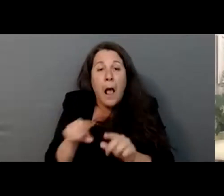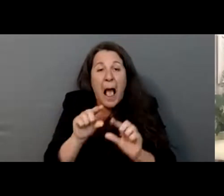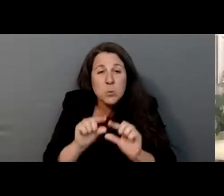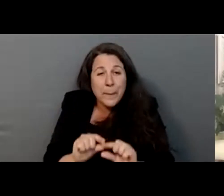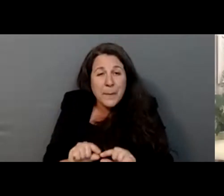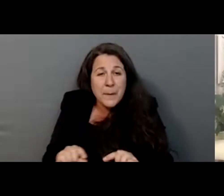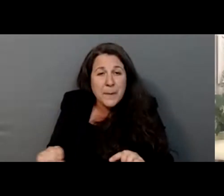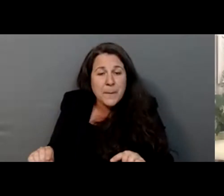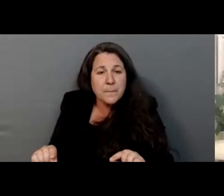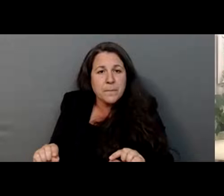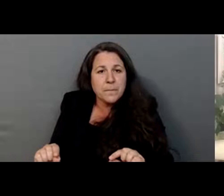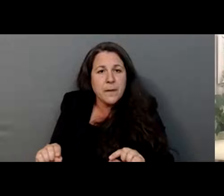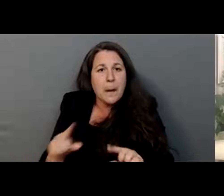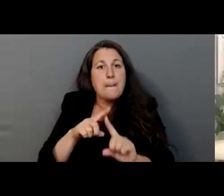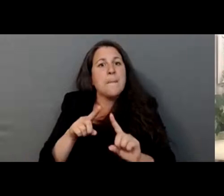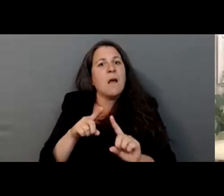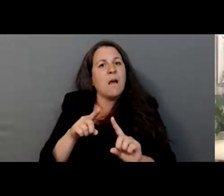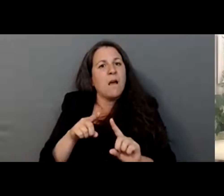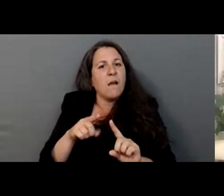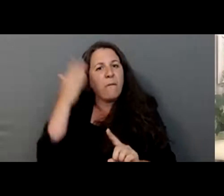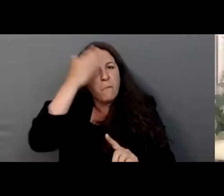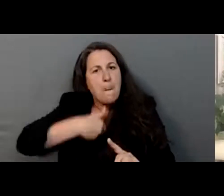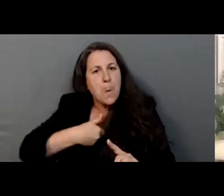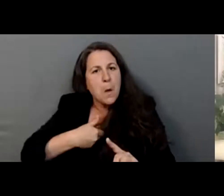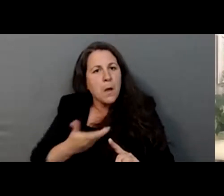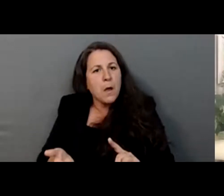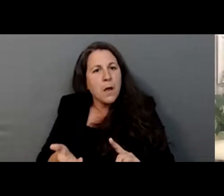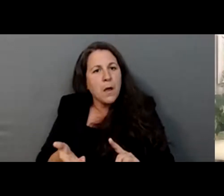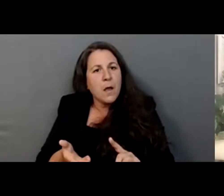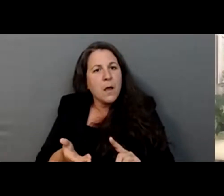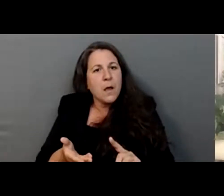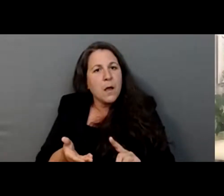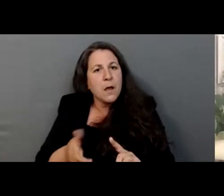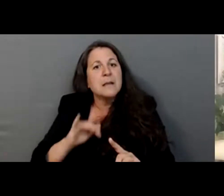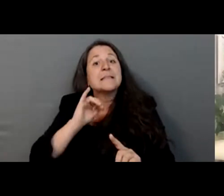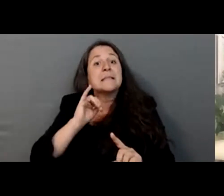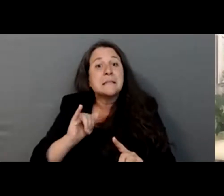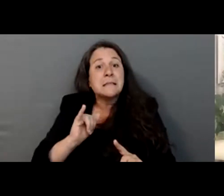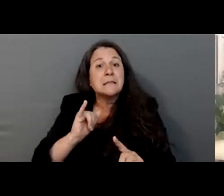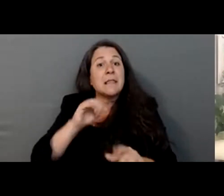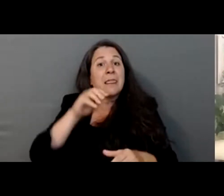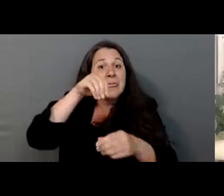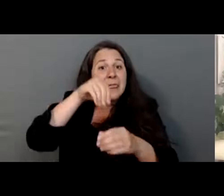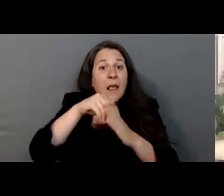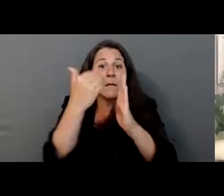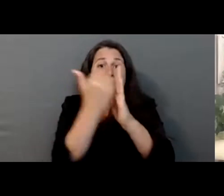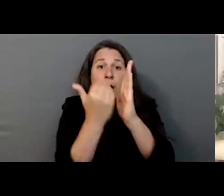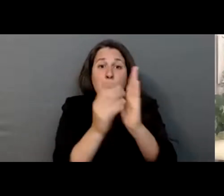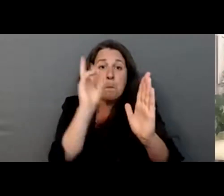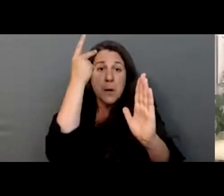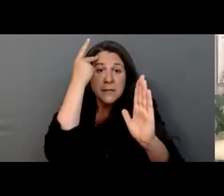met un mot dans un préambule, bien jamais il y aura des mesures spécifiques dans nos politiques publiques pour adresser les